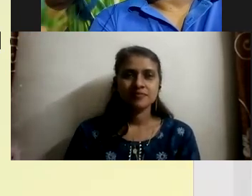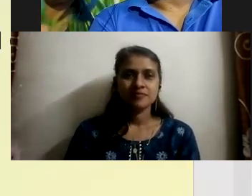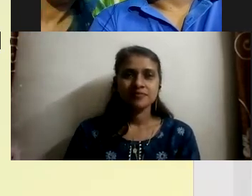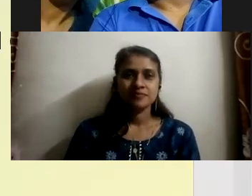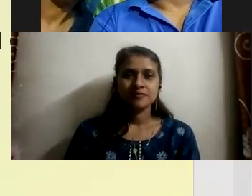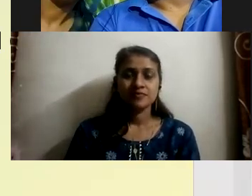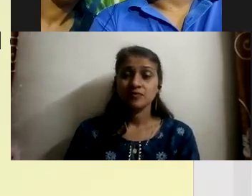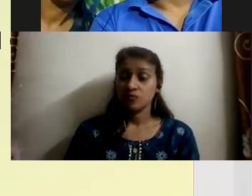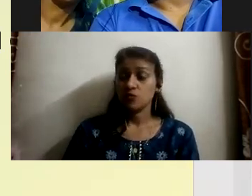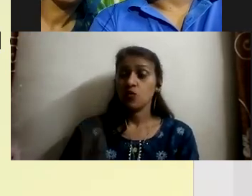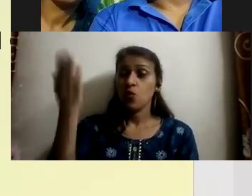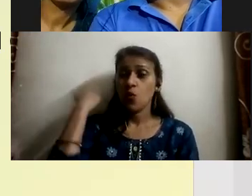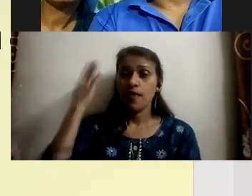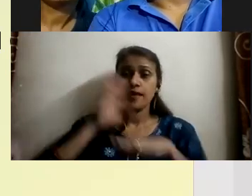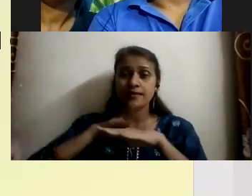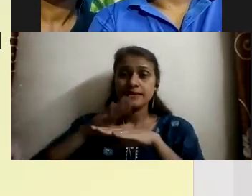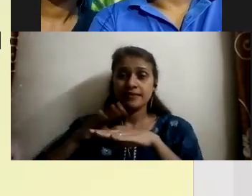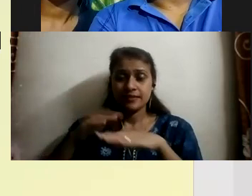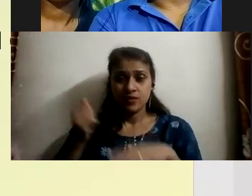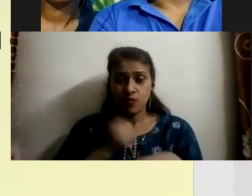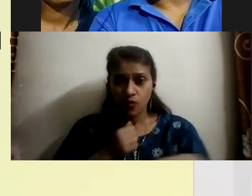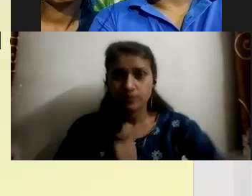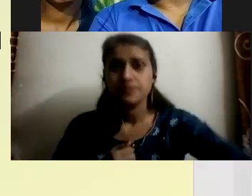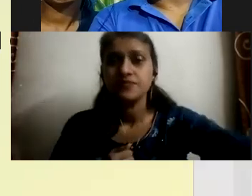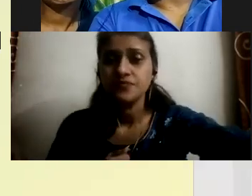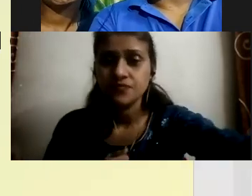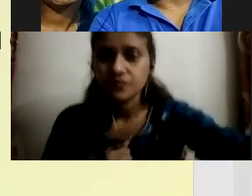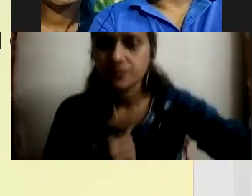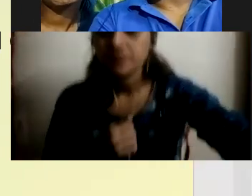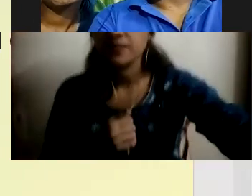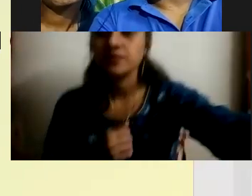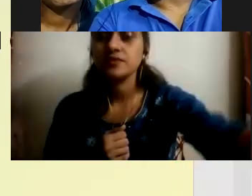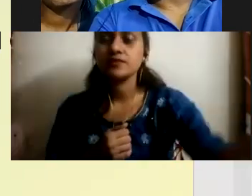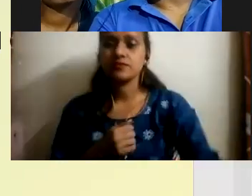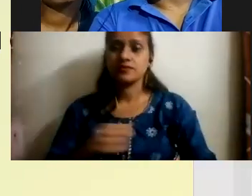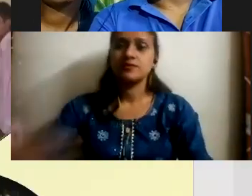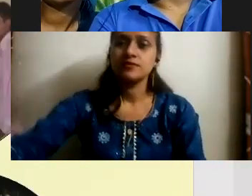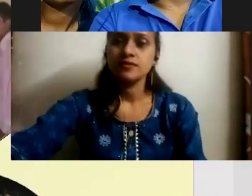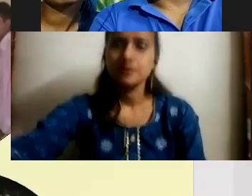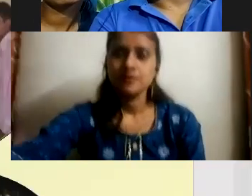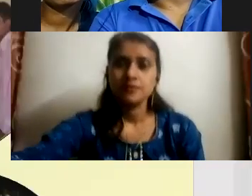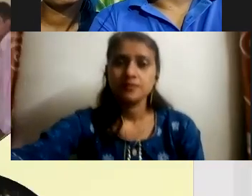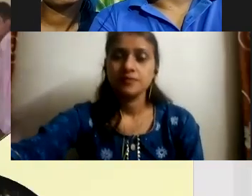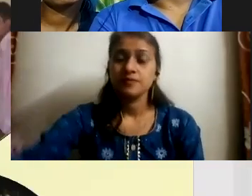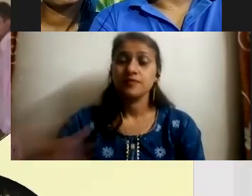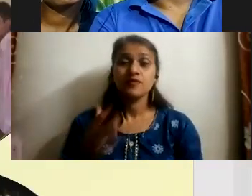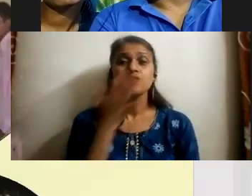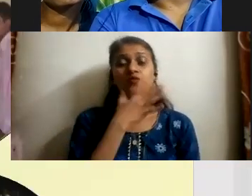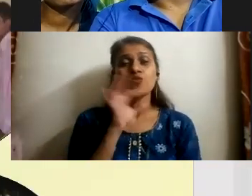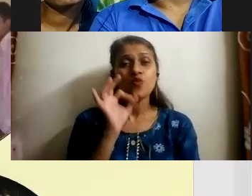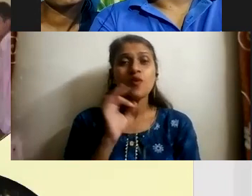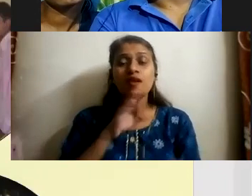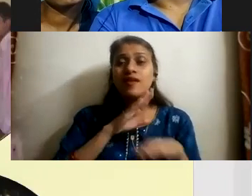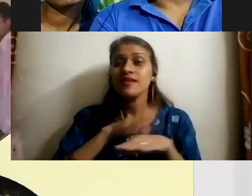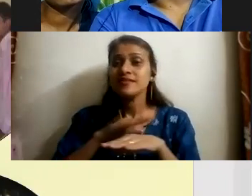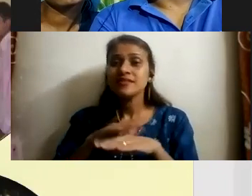माय पास्ट एक्सपीरियंस हैज बीन हाउ इट्स बीन अ वंडरफुल एक्सपीरियंस टू सी हाउ